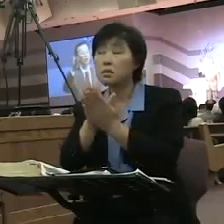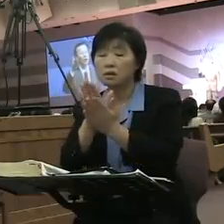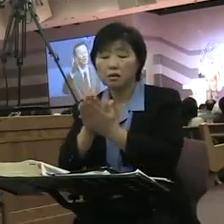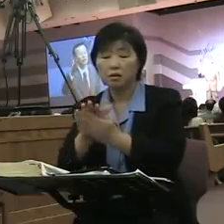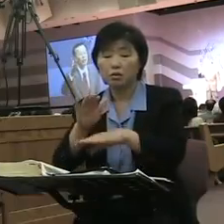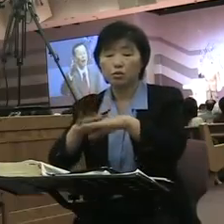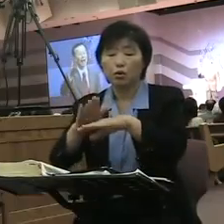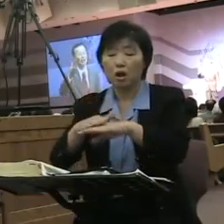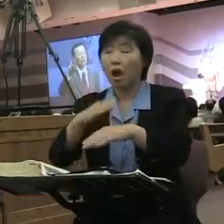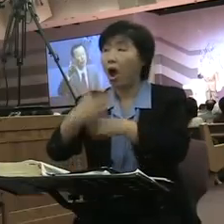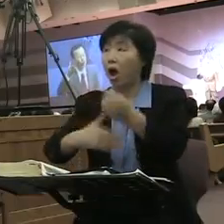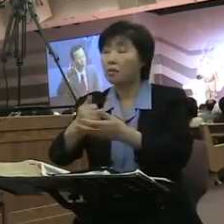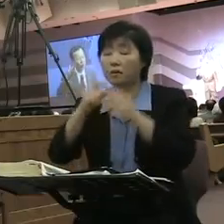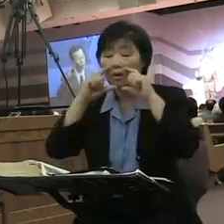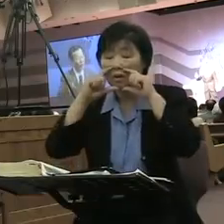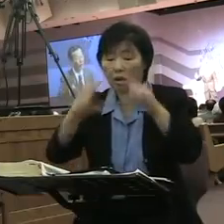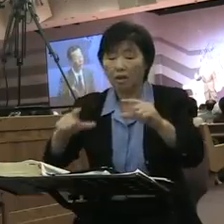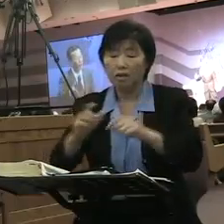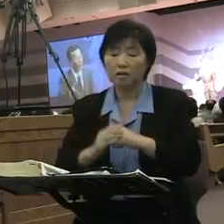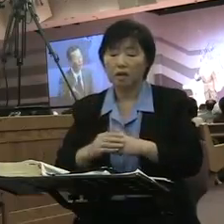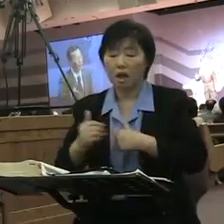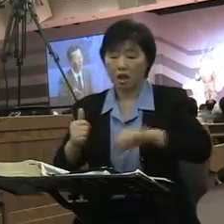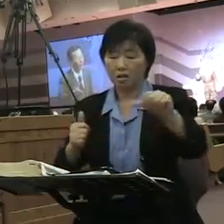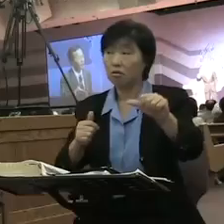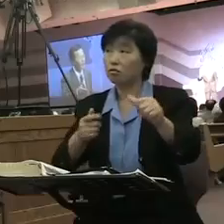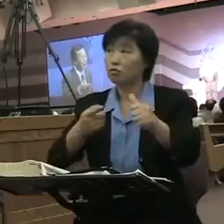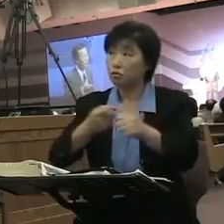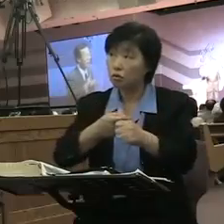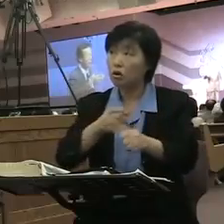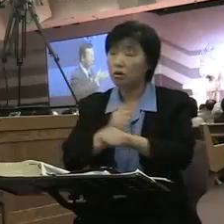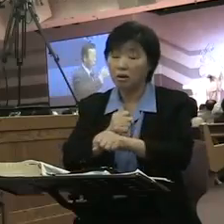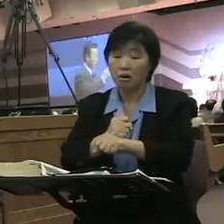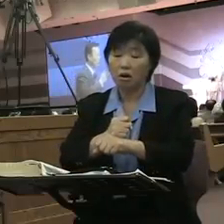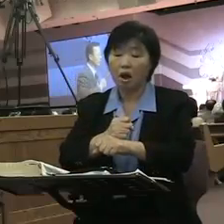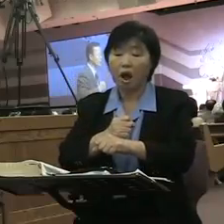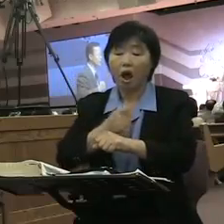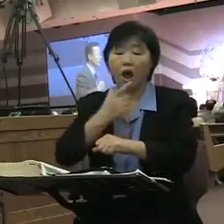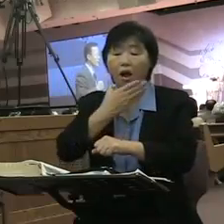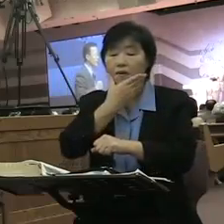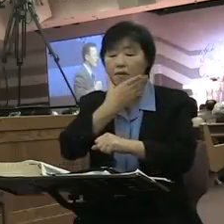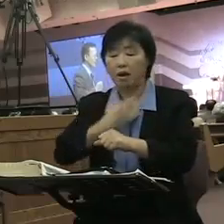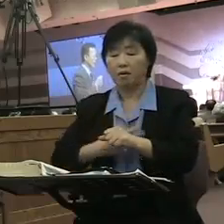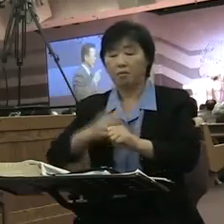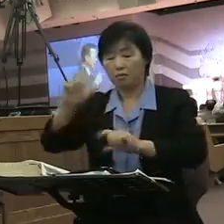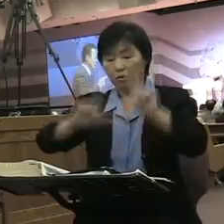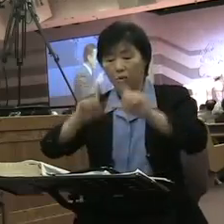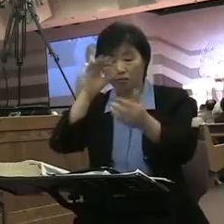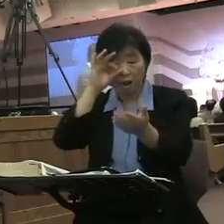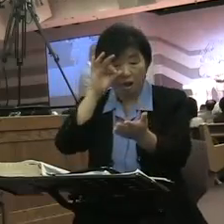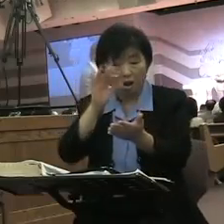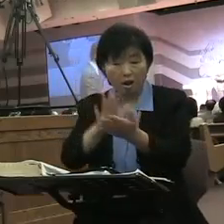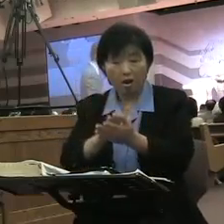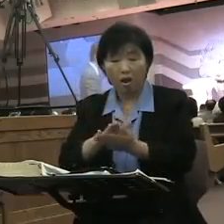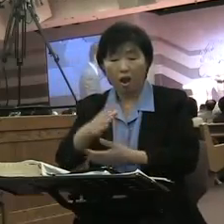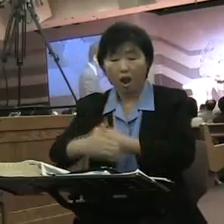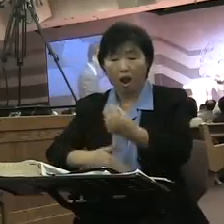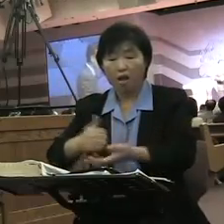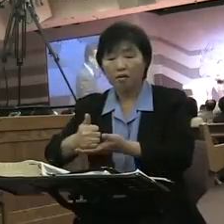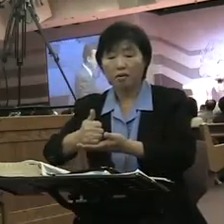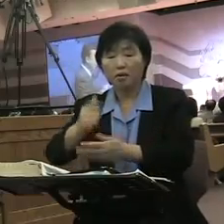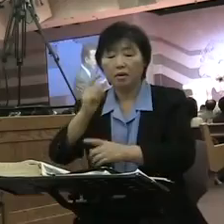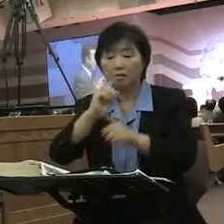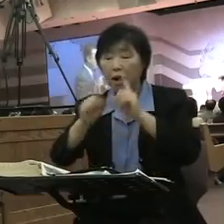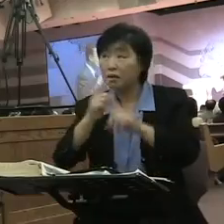하나님이 명령하신 대로 아들을 죽이려고 하였던 아브라함의 모습이 보이고 있습니다. 하나님이 말씀하셨기